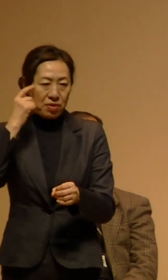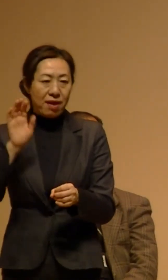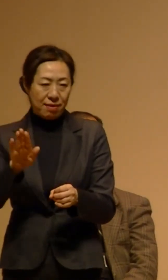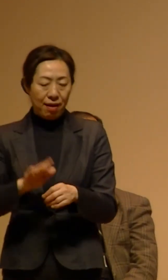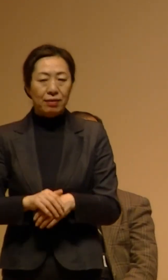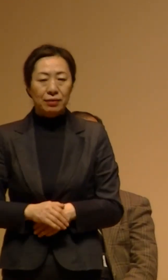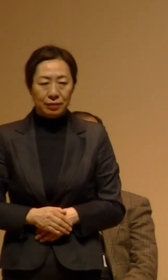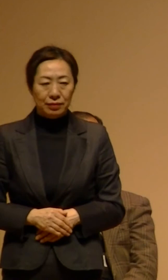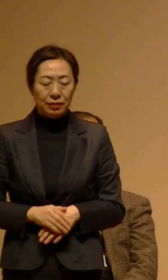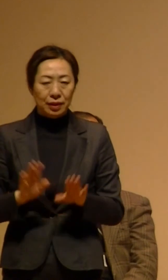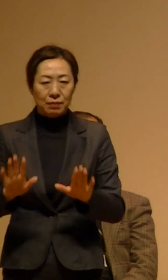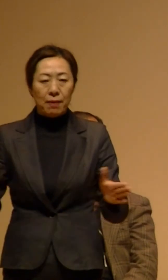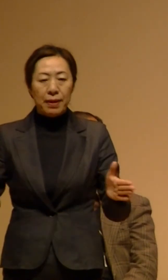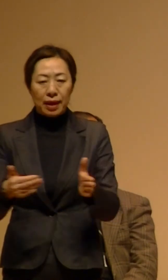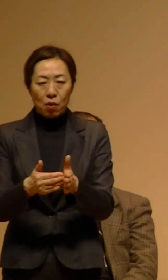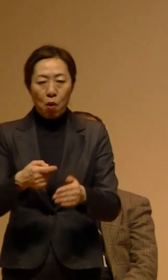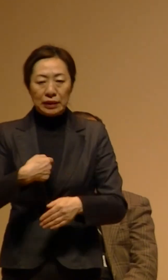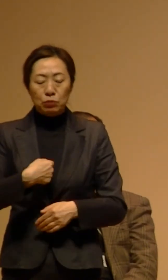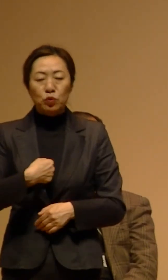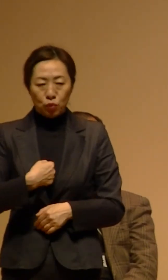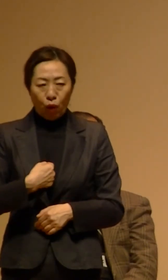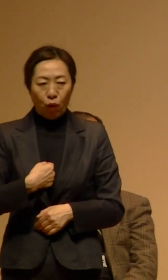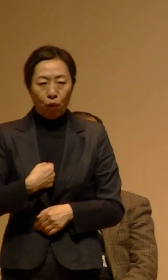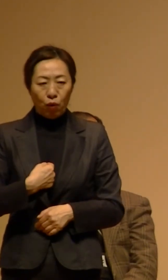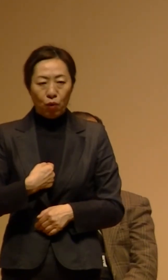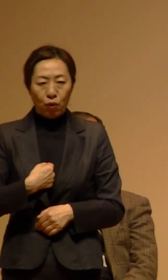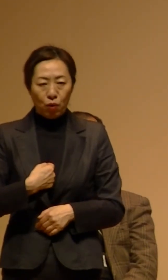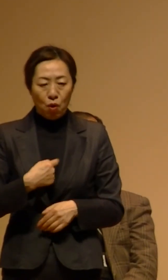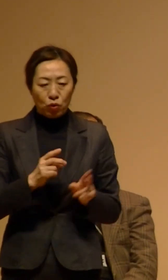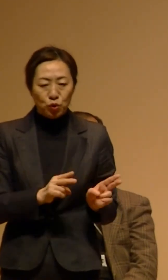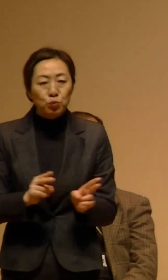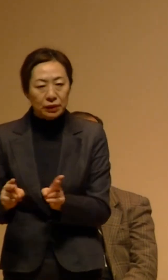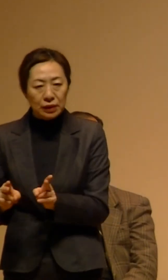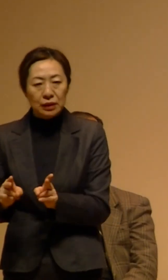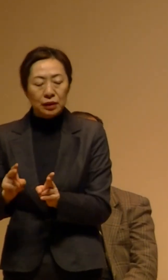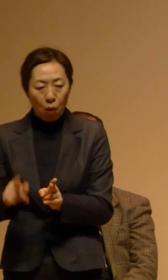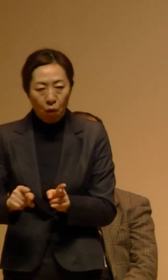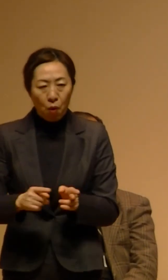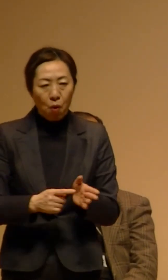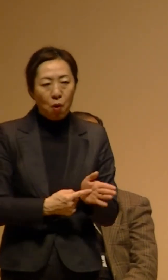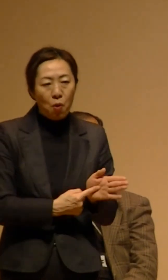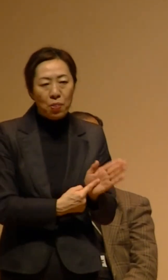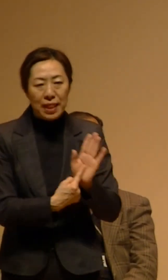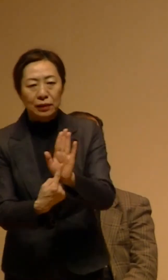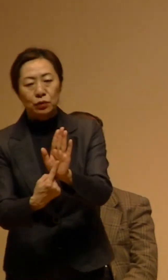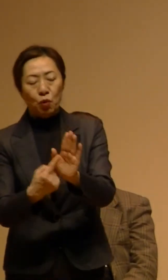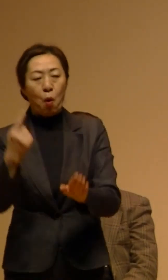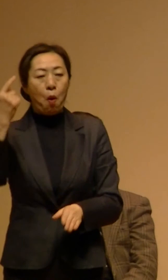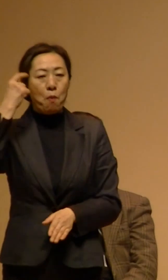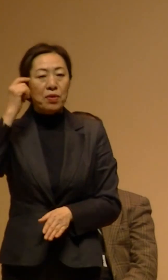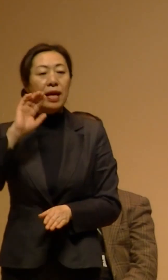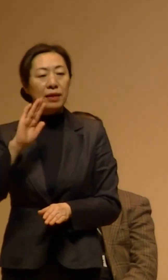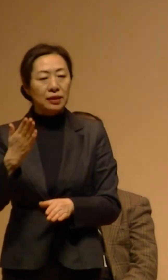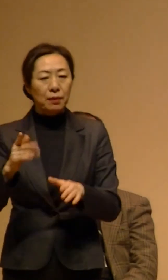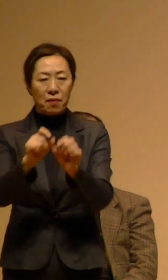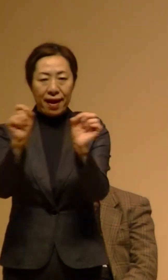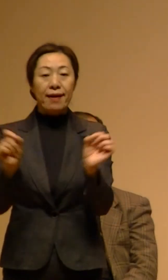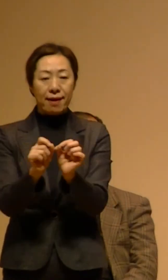今までの自分の準備を出すと、そう思ったんですが、結果